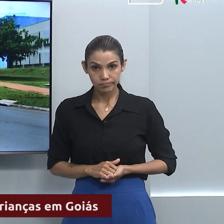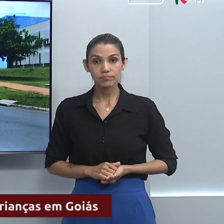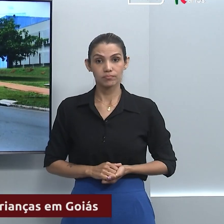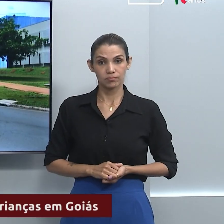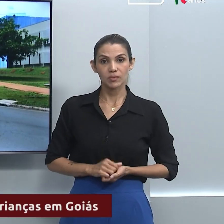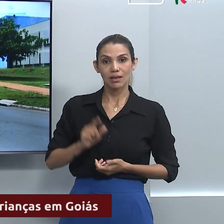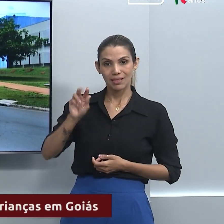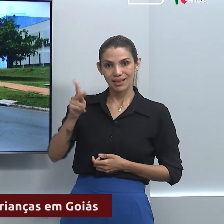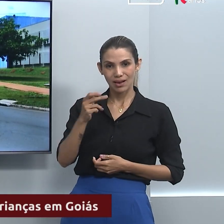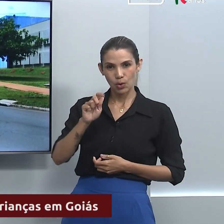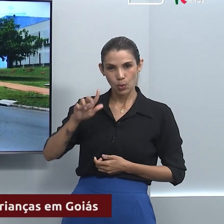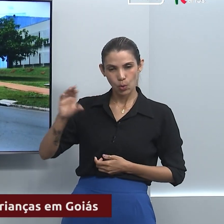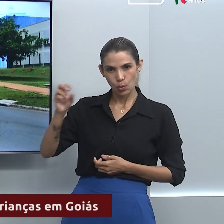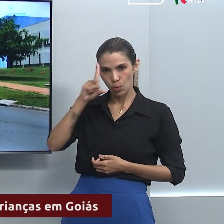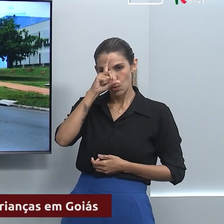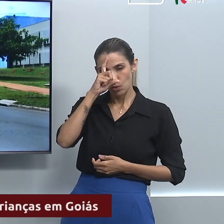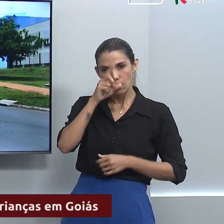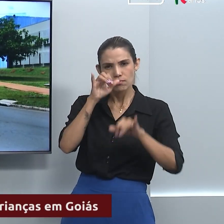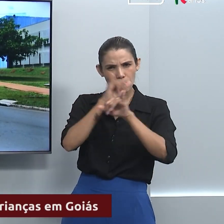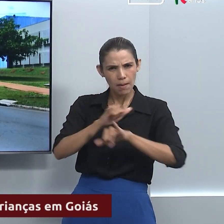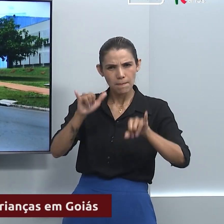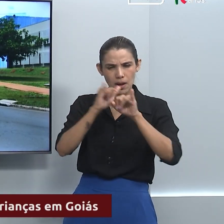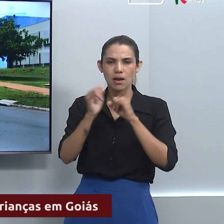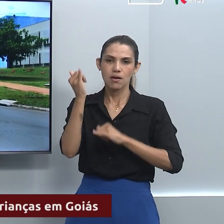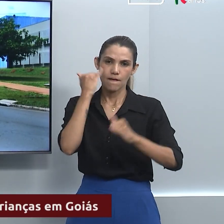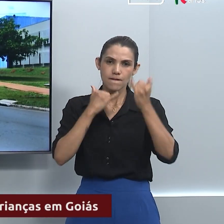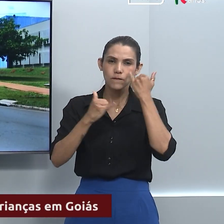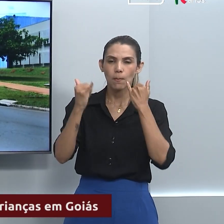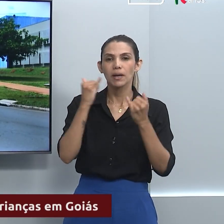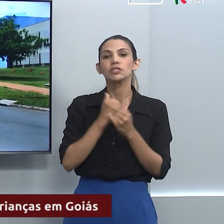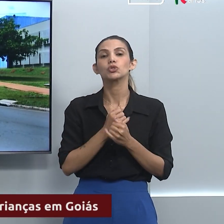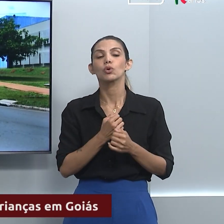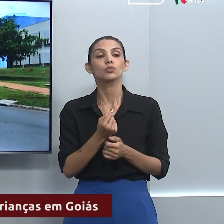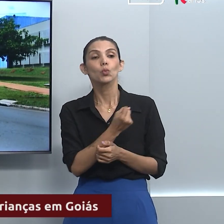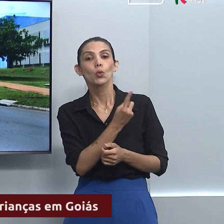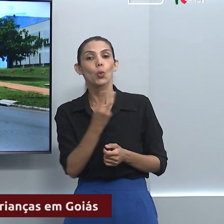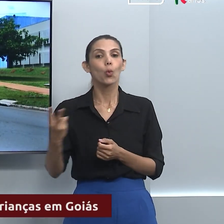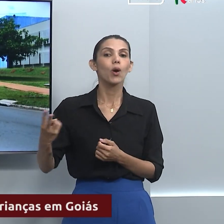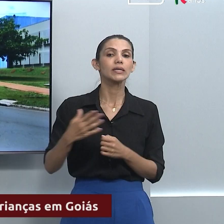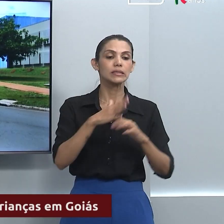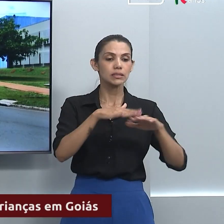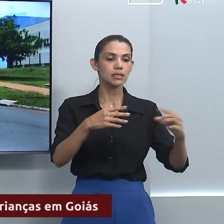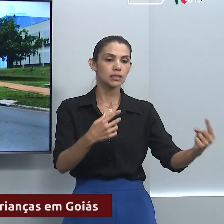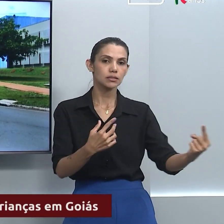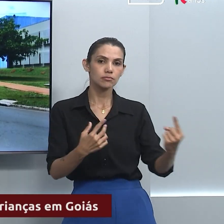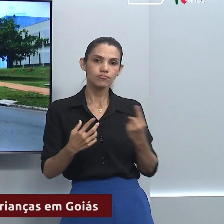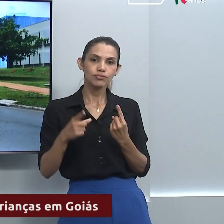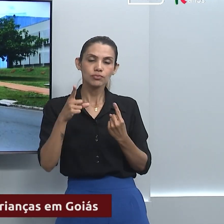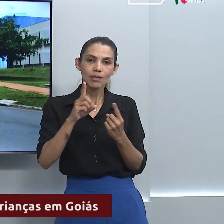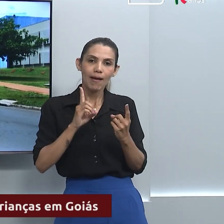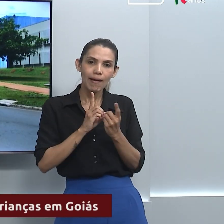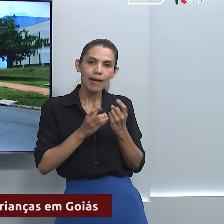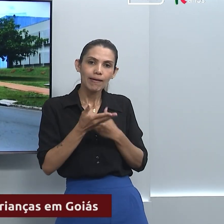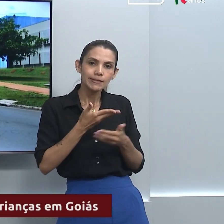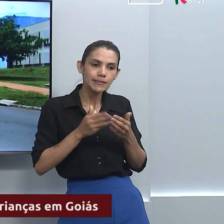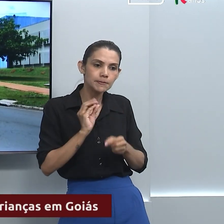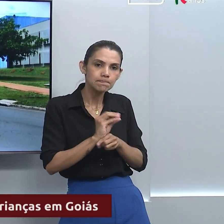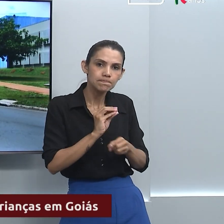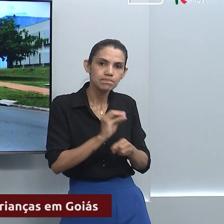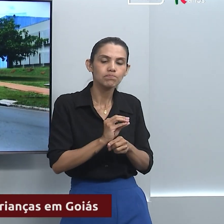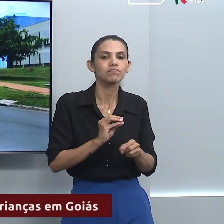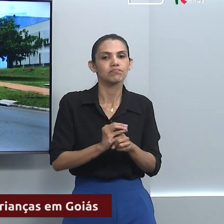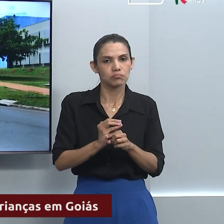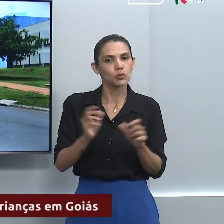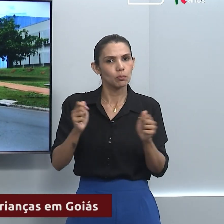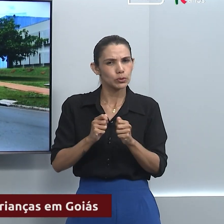pelo hospital são baseadas apenas no atendimento que foi feito por lá no ano passado. Mesmo assim, dá para ter uma ideia do problema aqui na